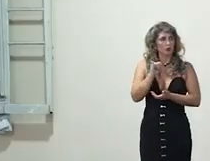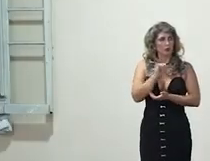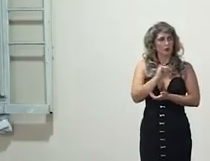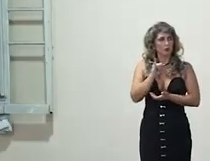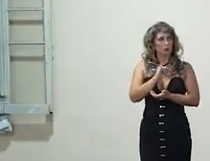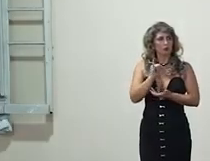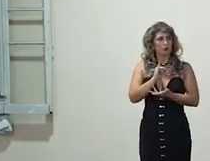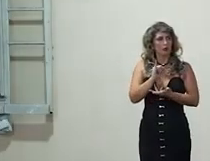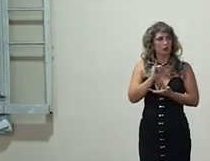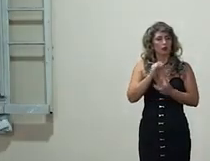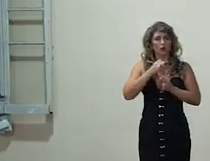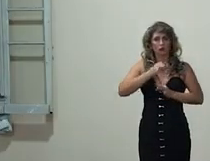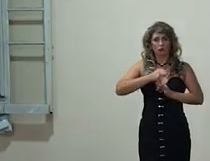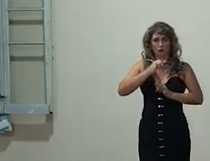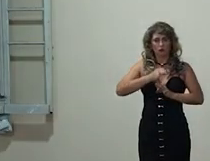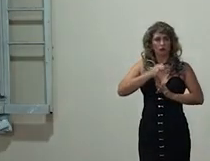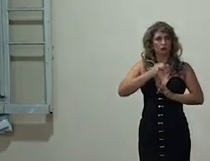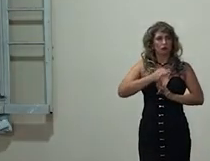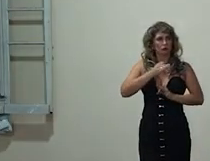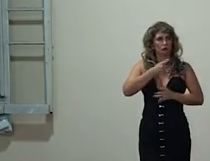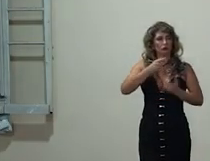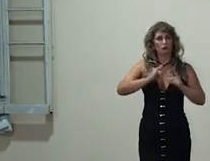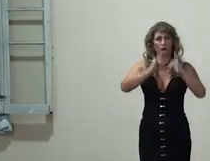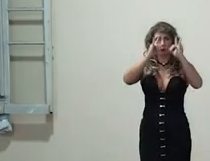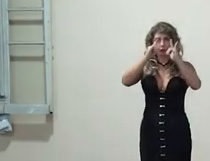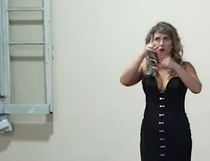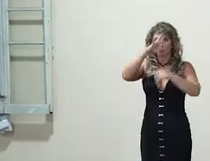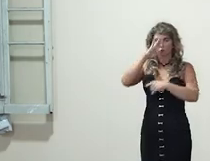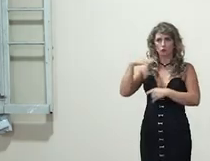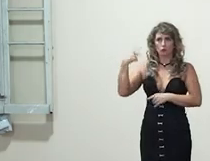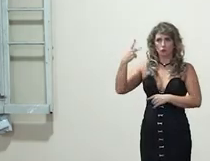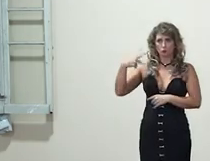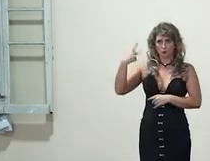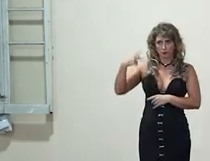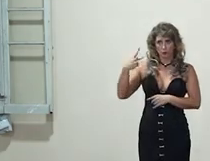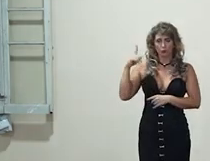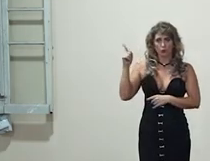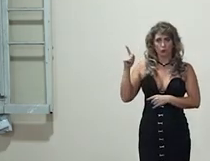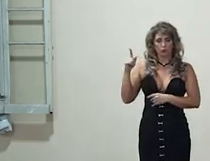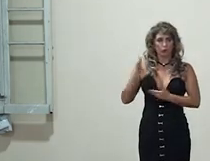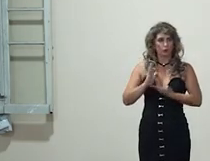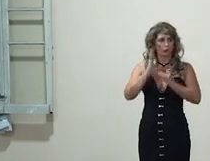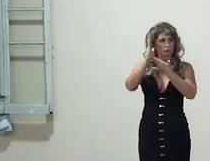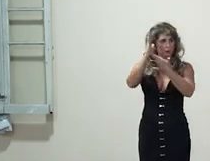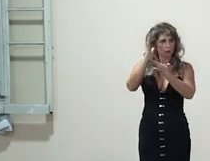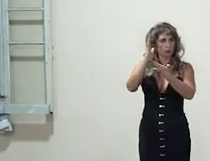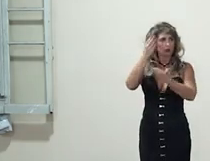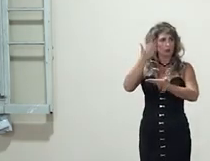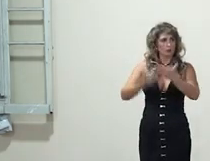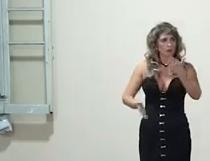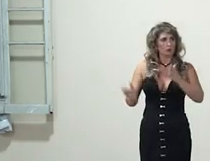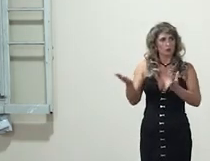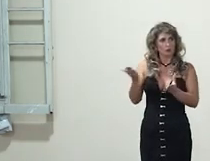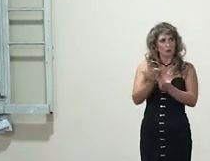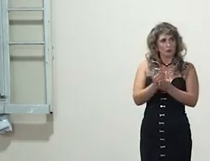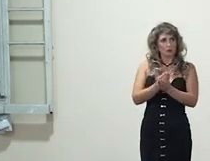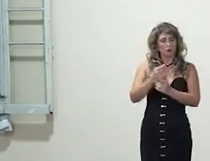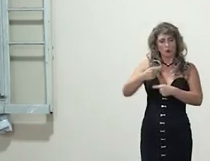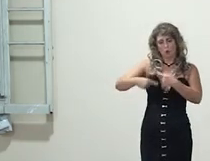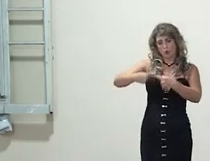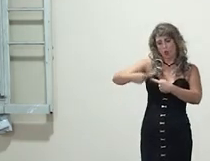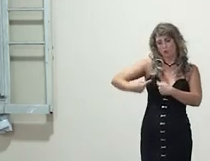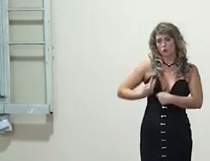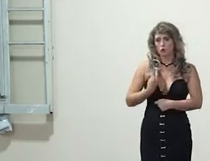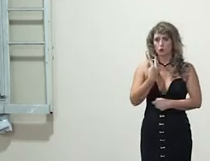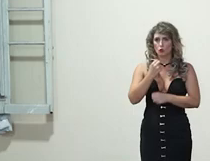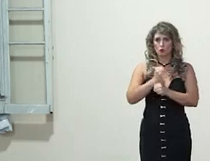Câmara. Exatamente. Para a transversão do prédio público. Entrei com a ação, o Ministério Público pediu o vice-processo, ficou rolando 2 anos, nesse